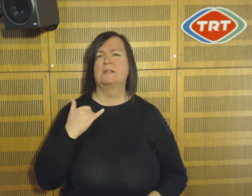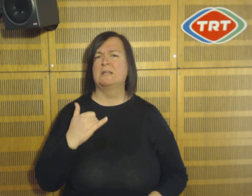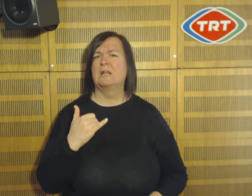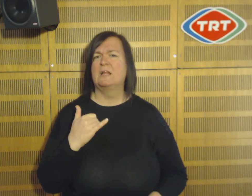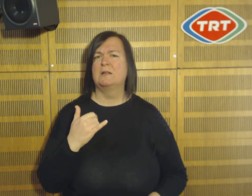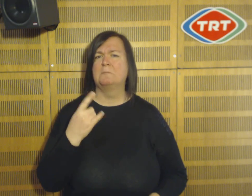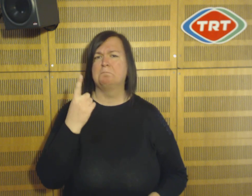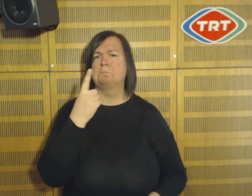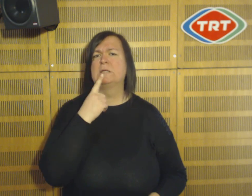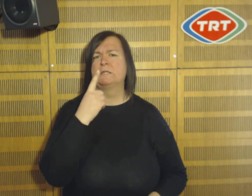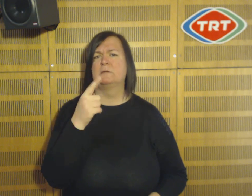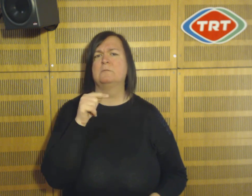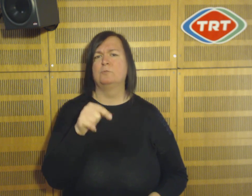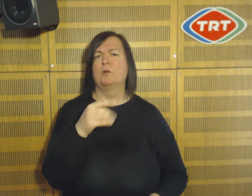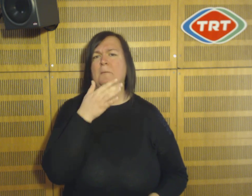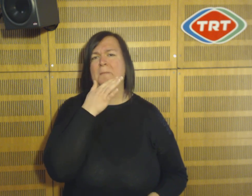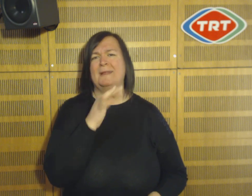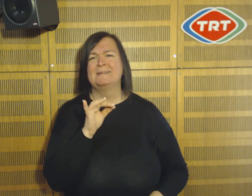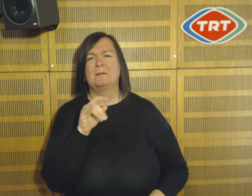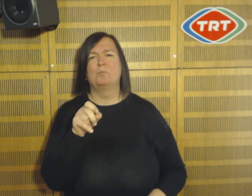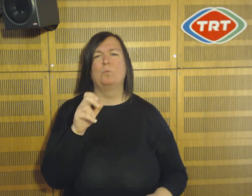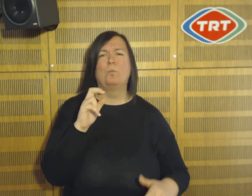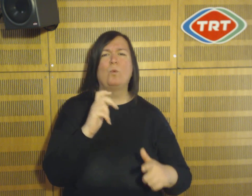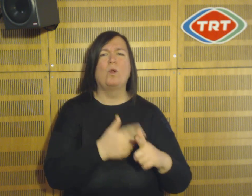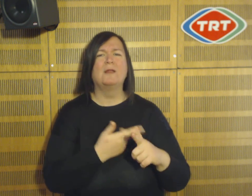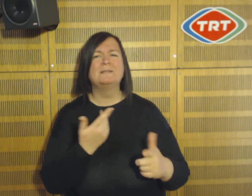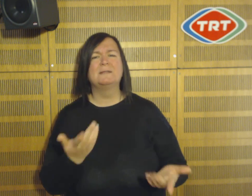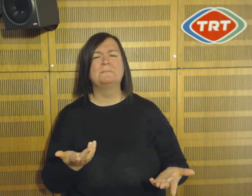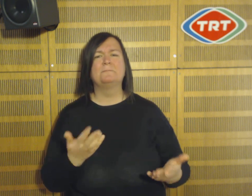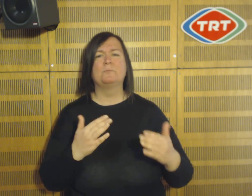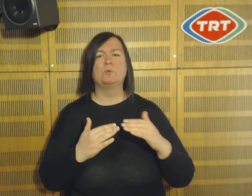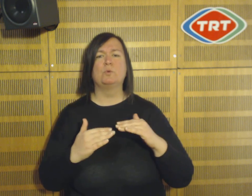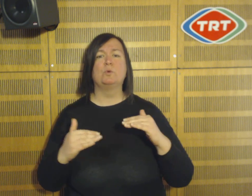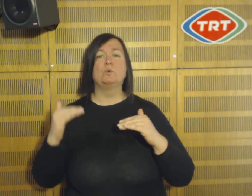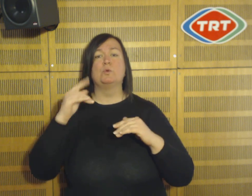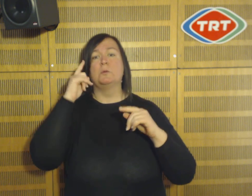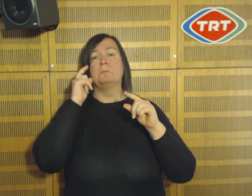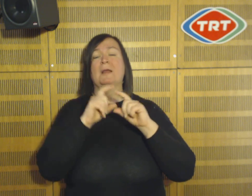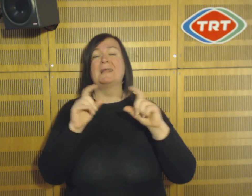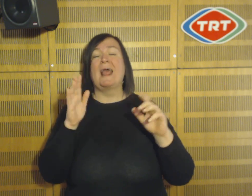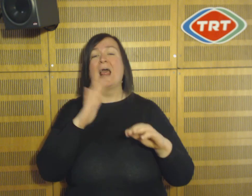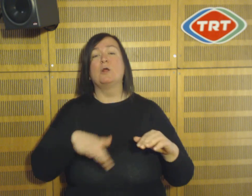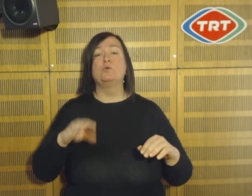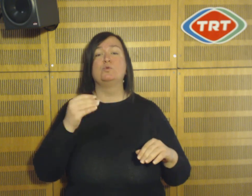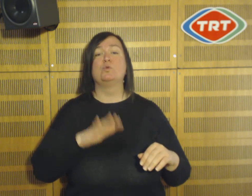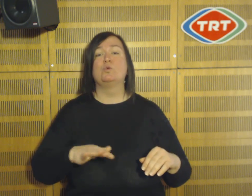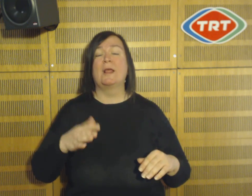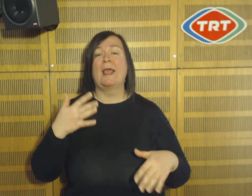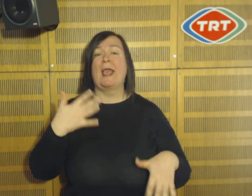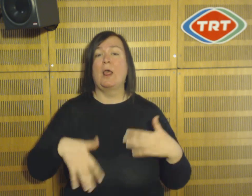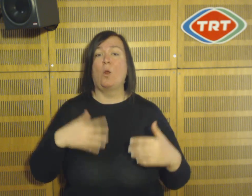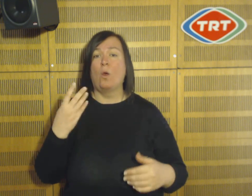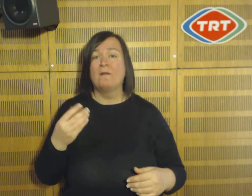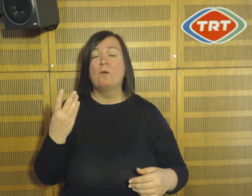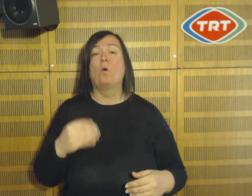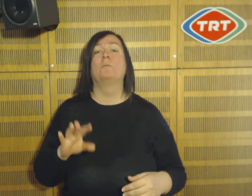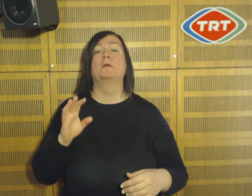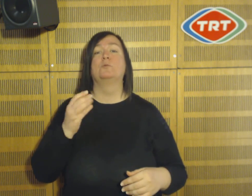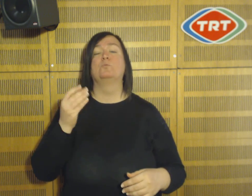bir yıldır buna benzer Hani bu projenin Eee üst başlığında Her çocuğun engeli olan ve olmayan bütün çocukların